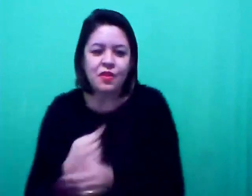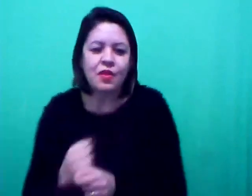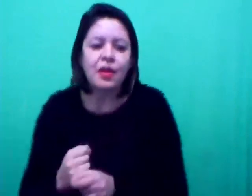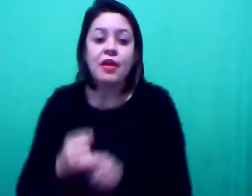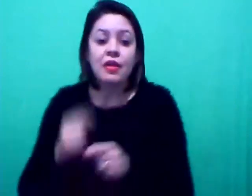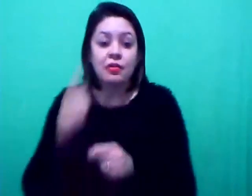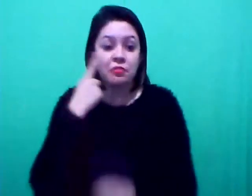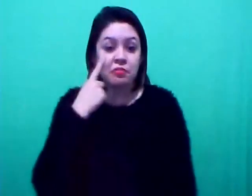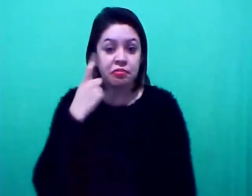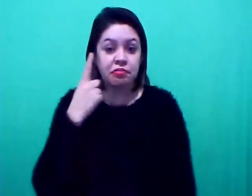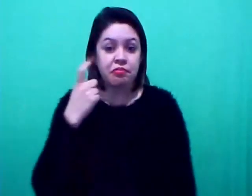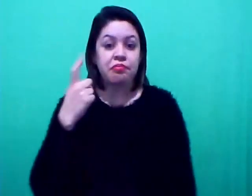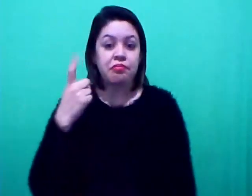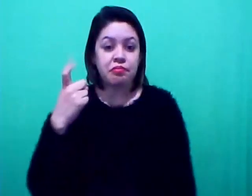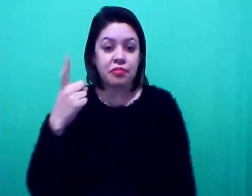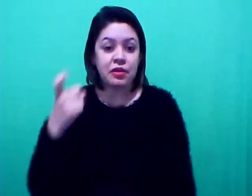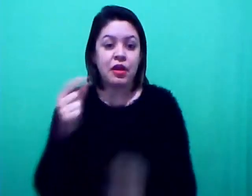ela me perguntou